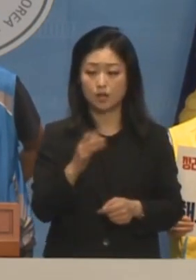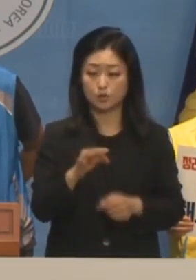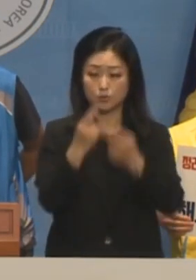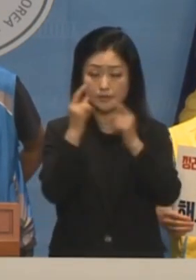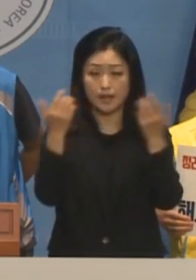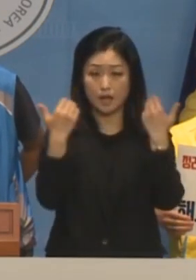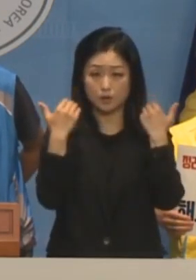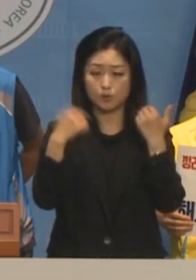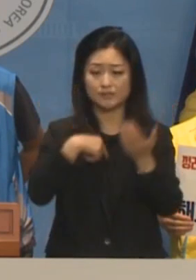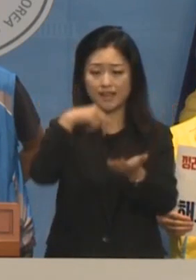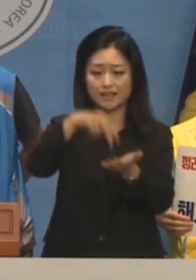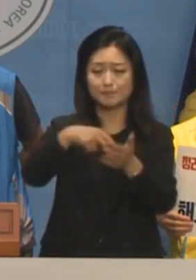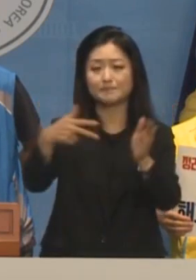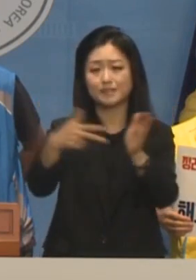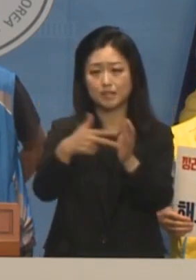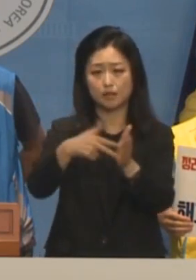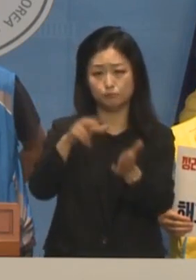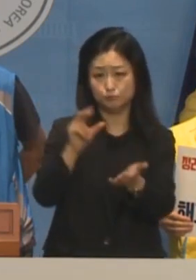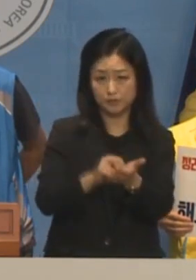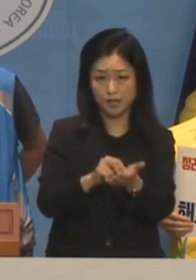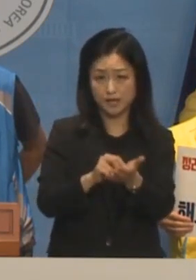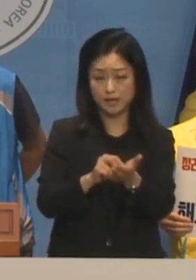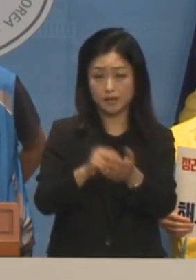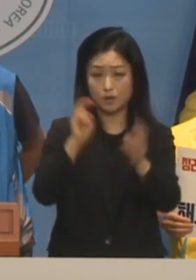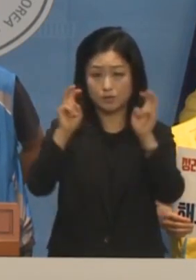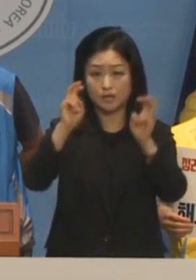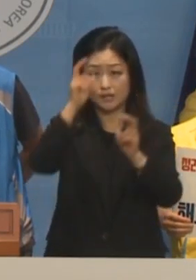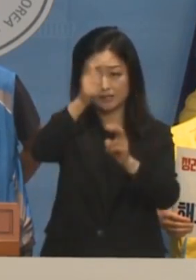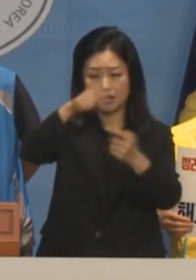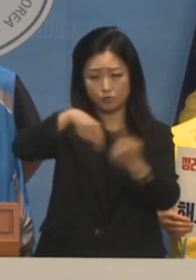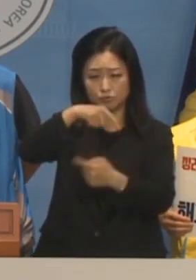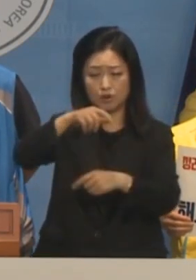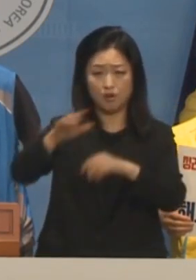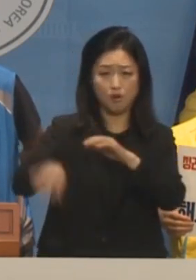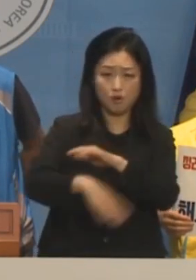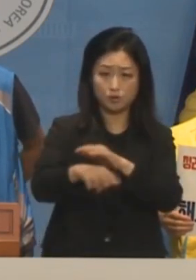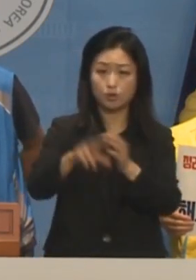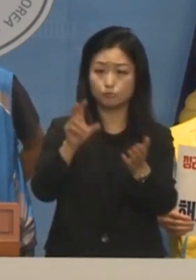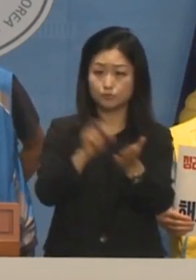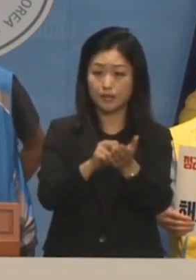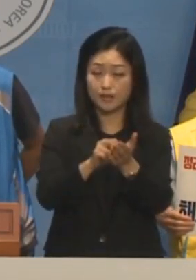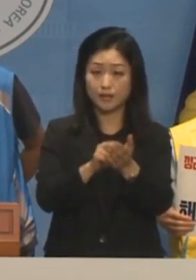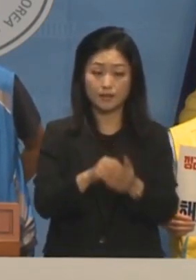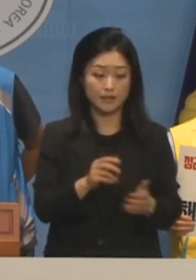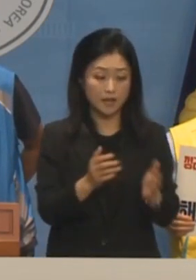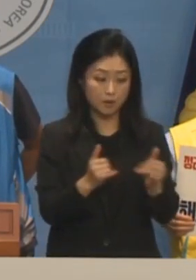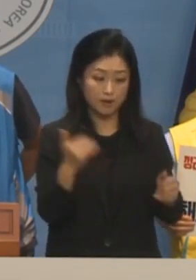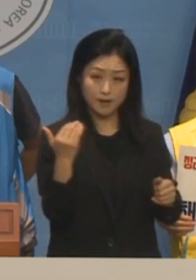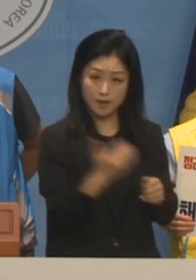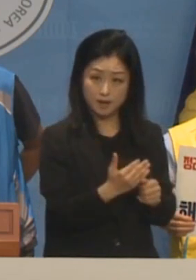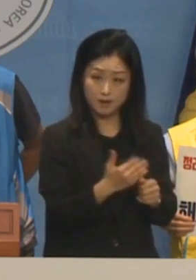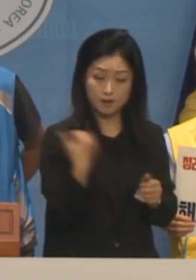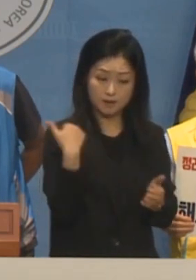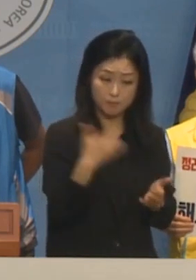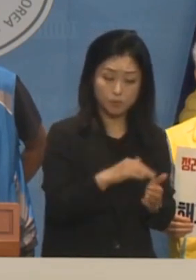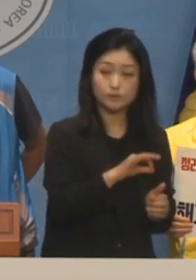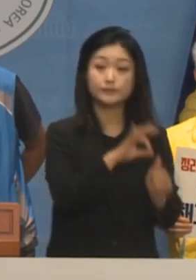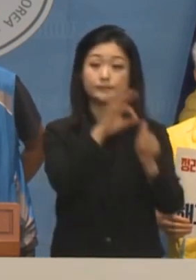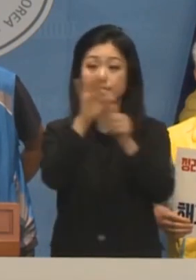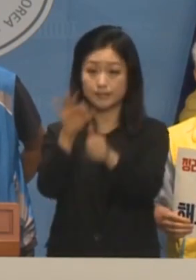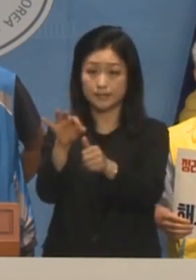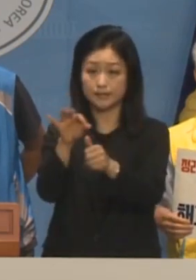세종대학교 사립재단과 무능한 경영진들은 세종호텔 해고 노동자들의 복직이